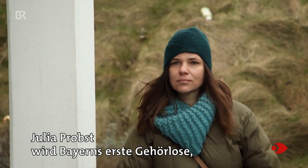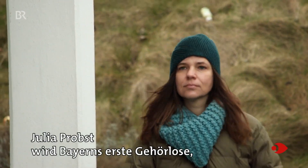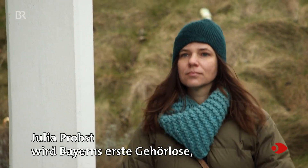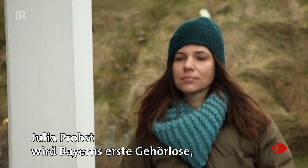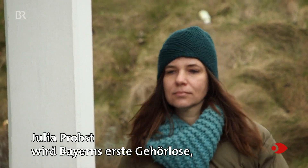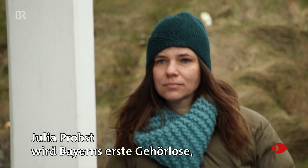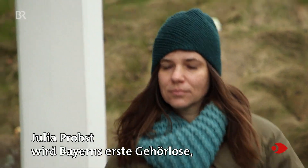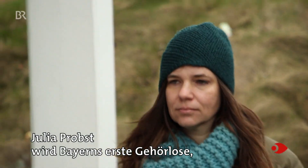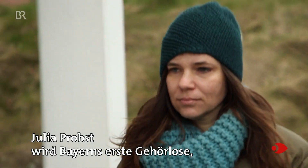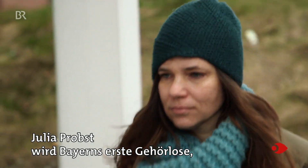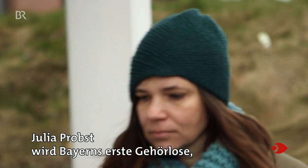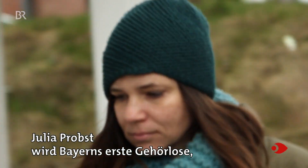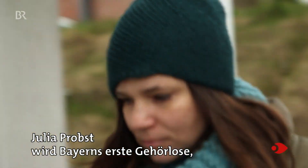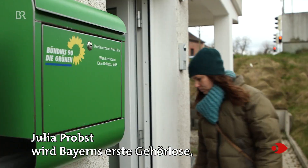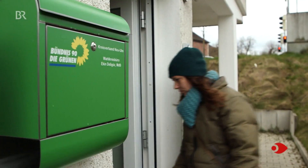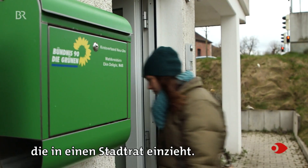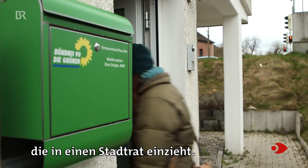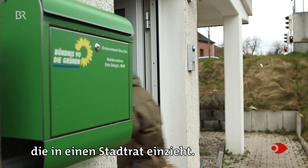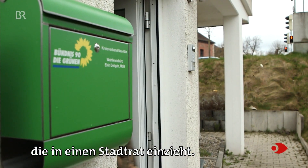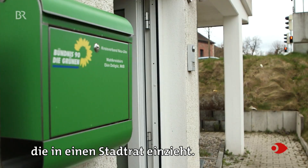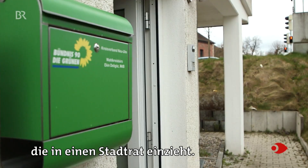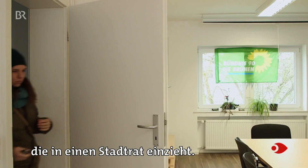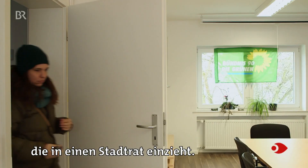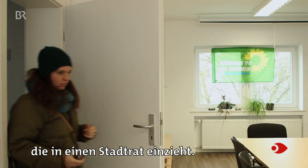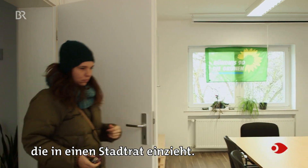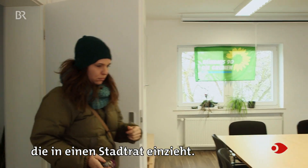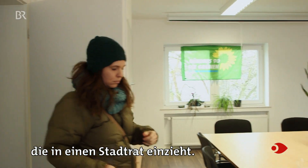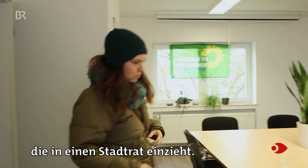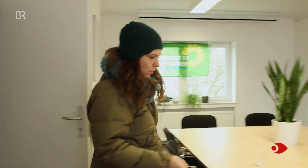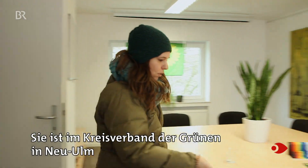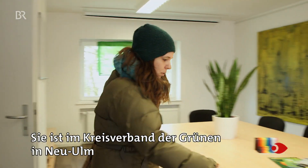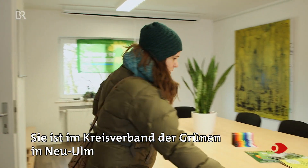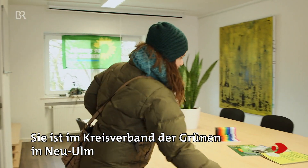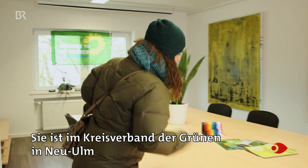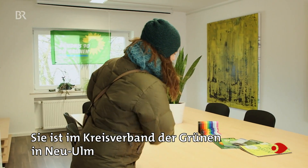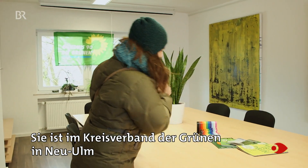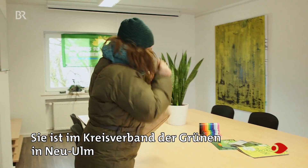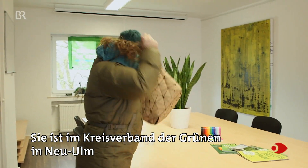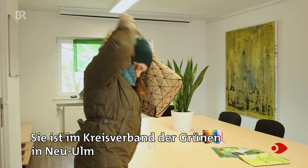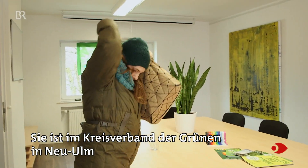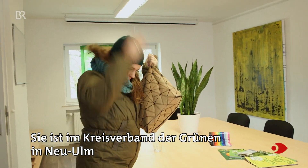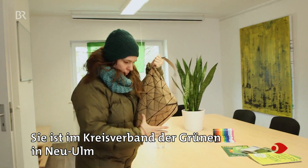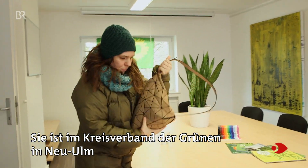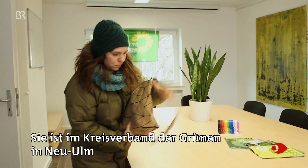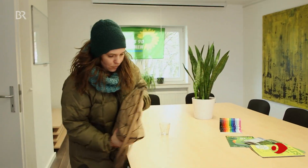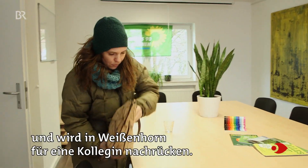Julia Probst wird Bayerns erste Gehörlose, die in einen Stadtrat einzieht. Sie ist im Kreisverband der Grünen in Neu-Ulm und